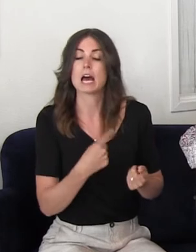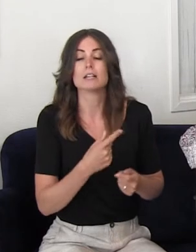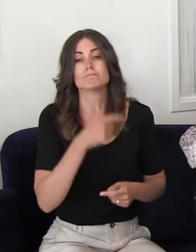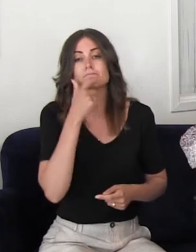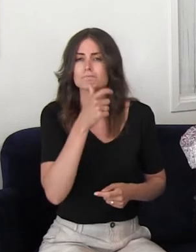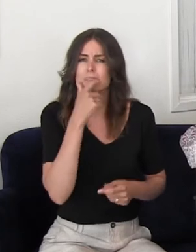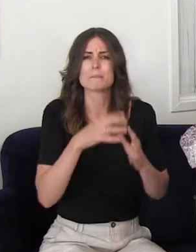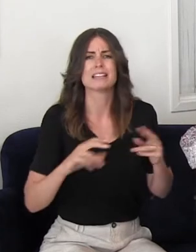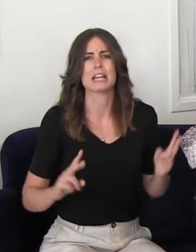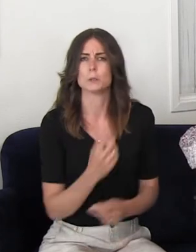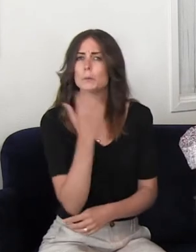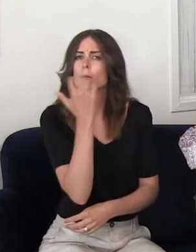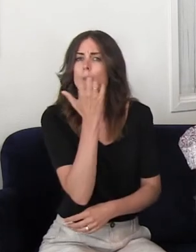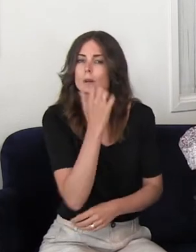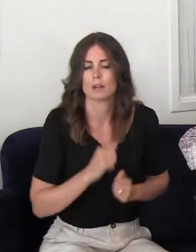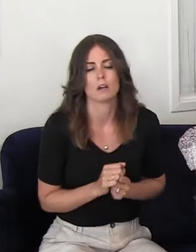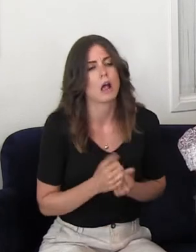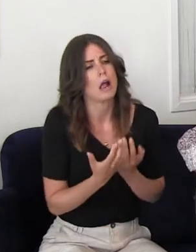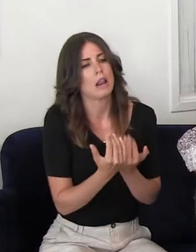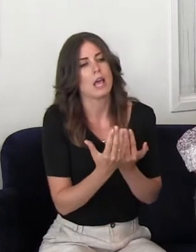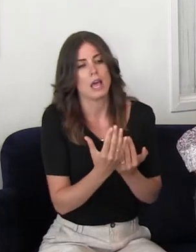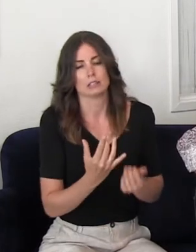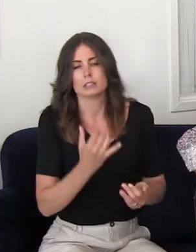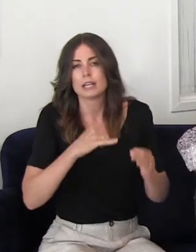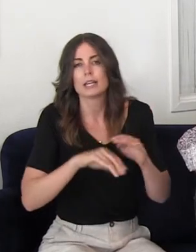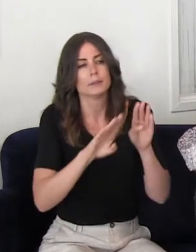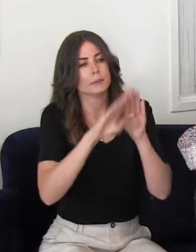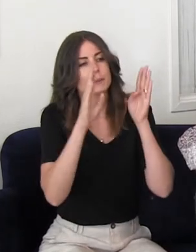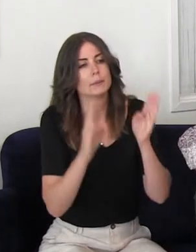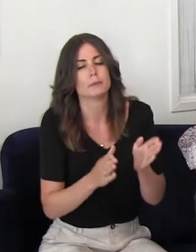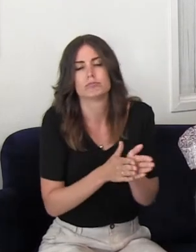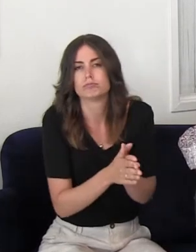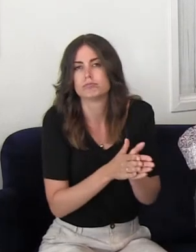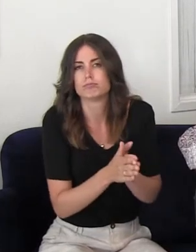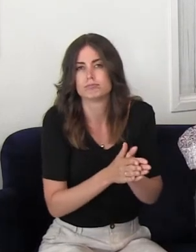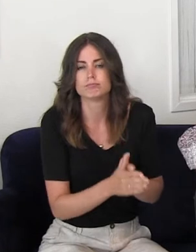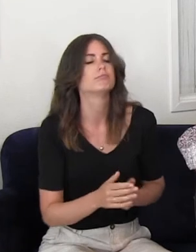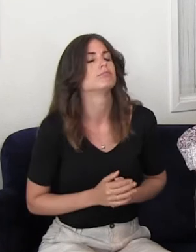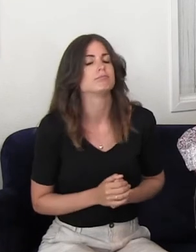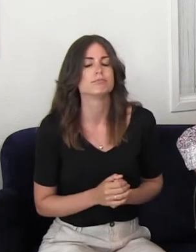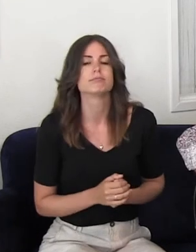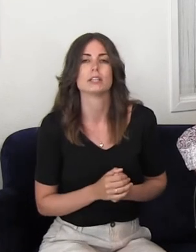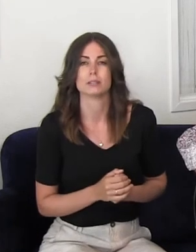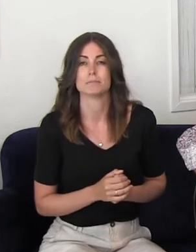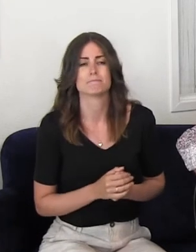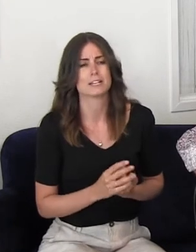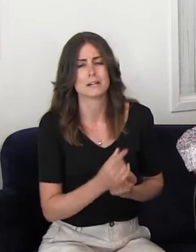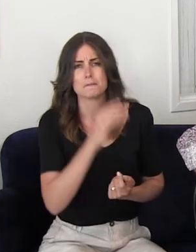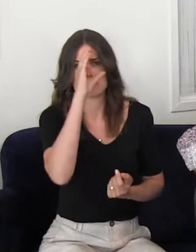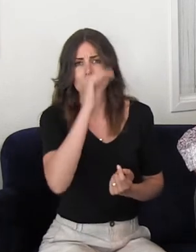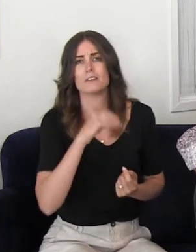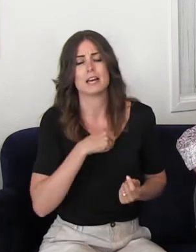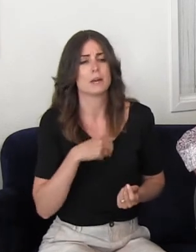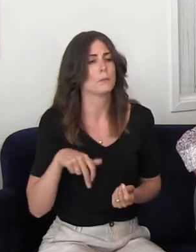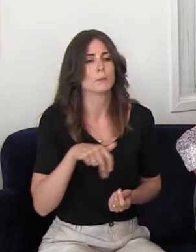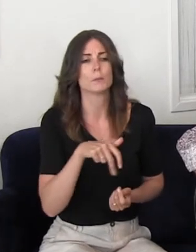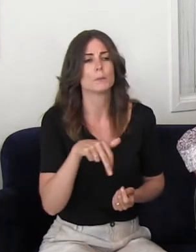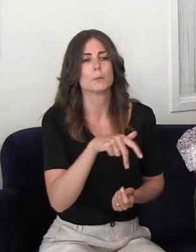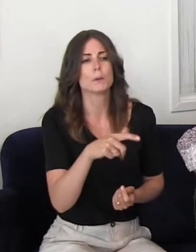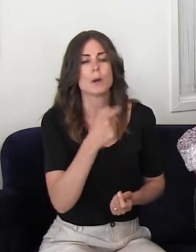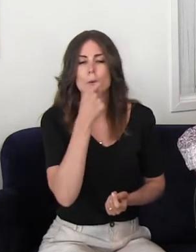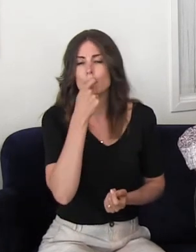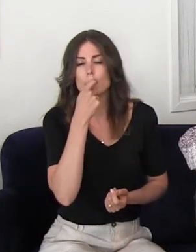men kyla känns på. Han längtar till en spiselell i hemmets lugna vrå. En luffare går visslande